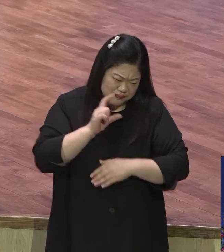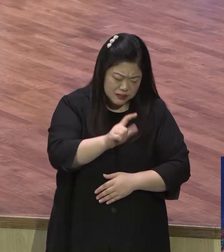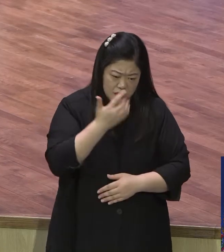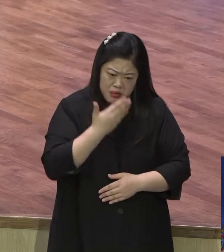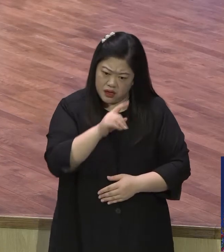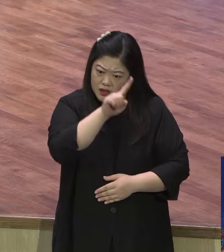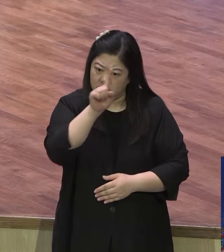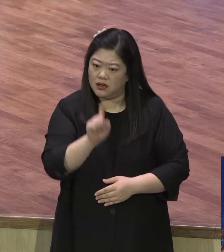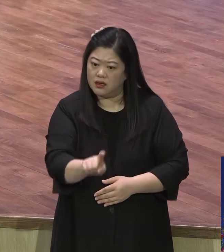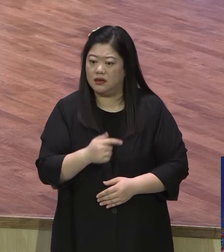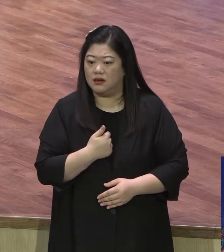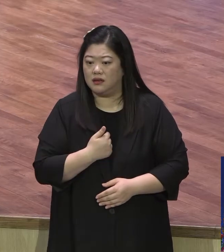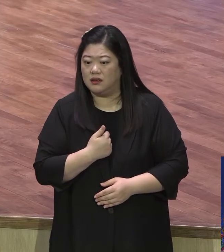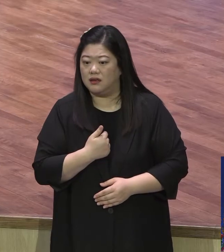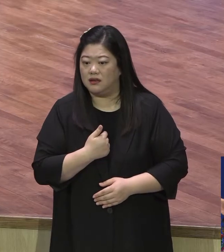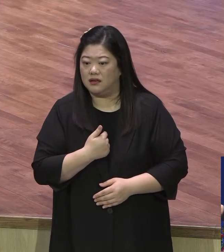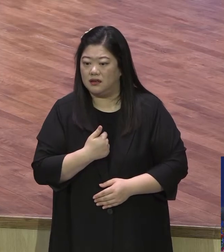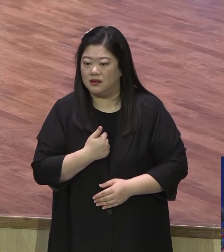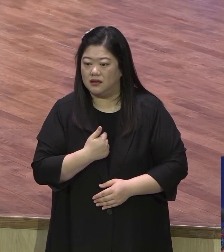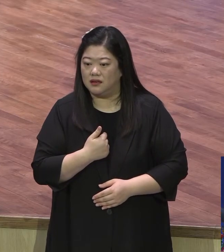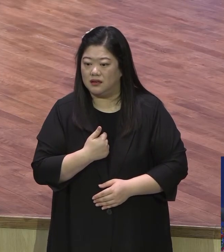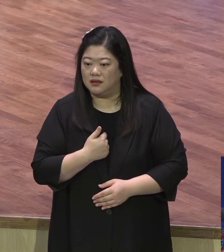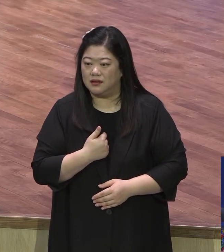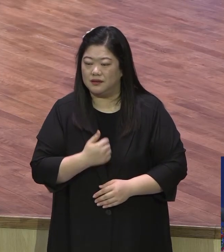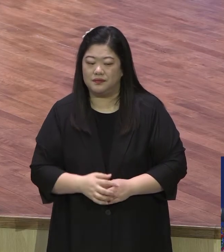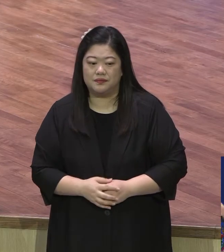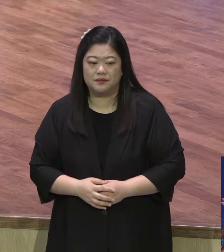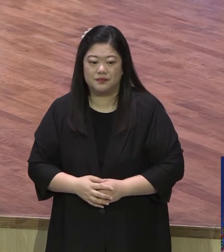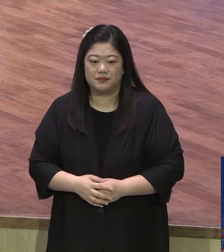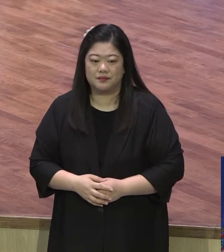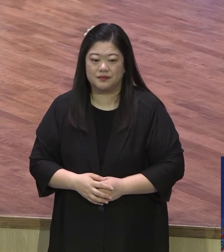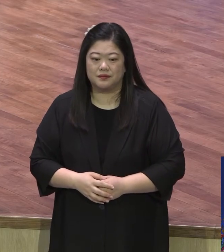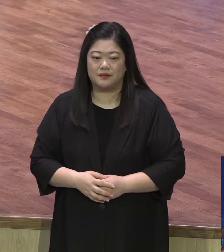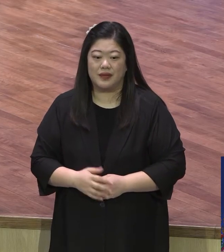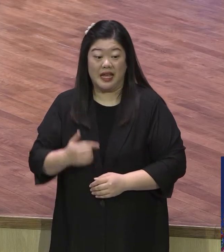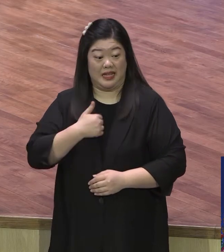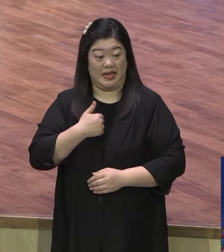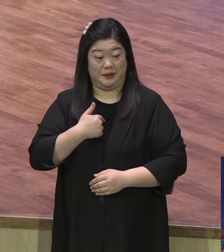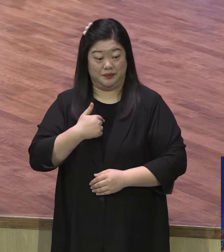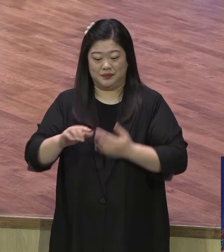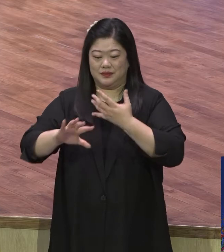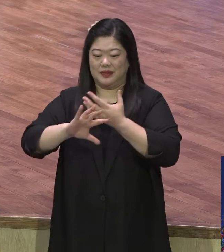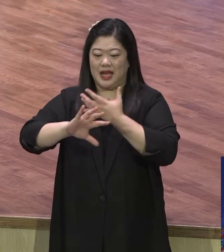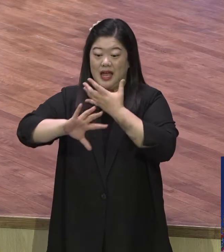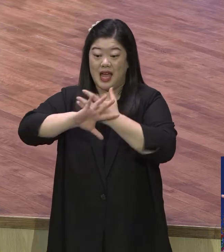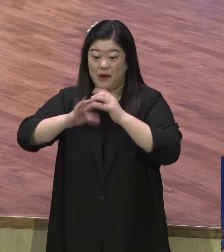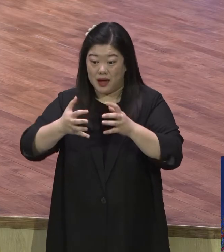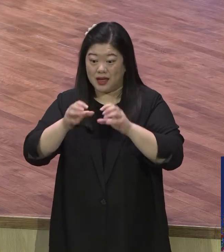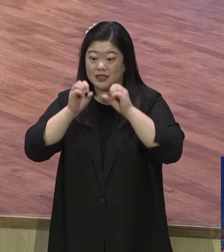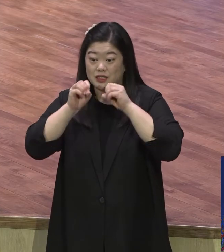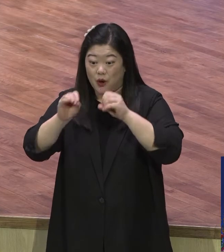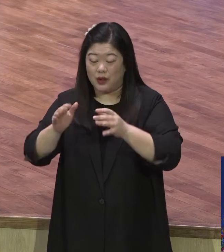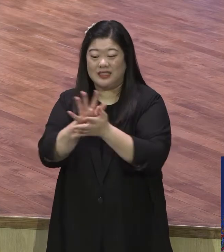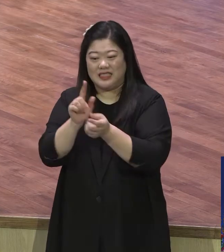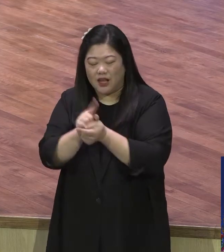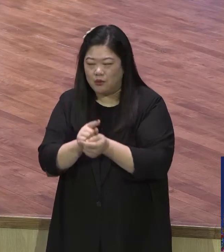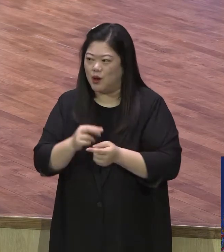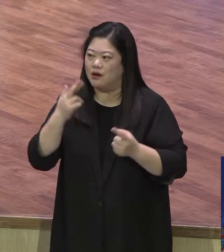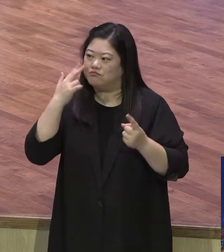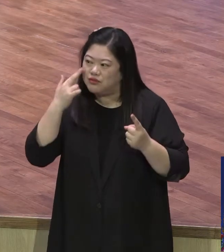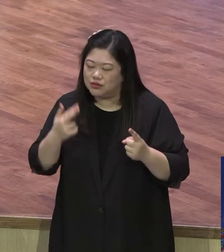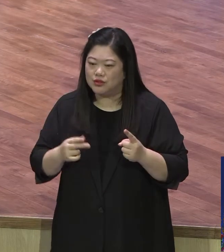그런데 다 가서 다 팍팍 다 합니다 내가 성교 가면 2주만 있으면 다 벗어버려